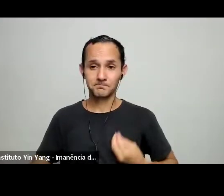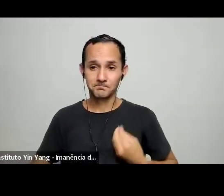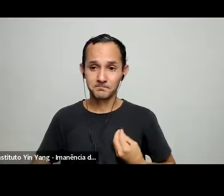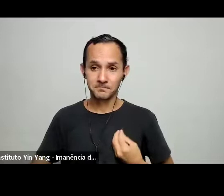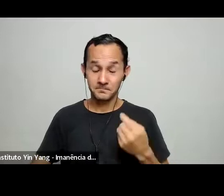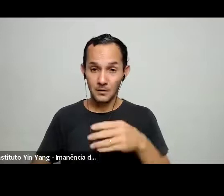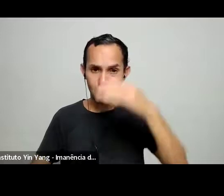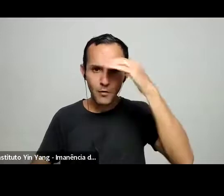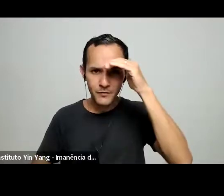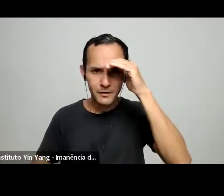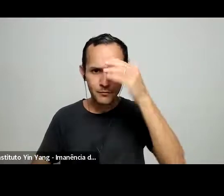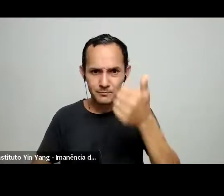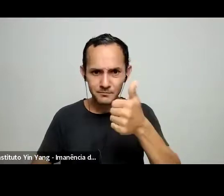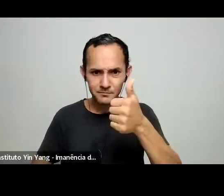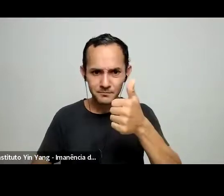ouvindo?